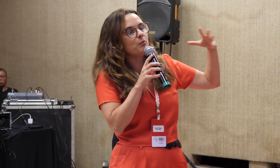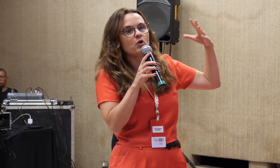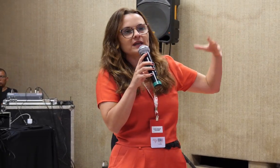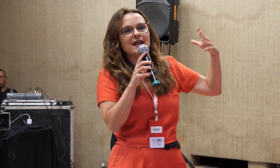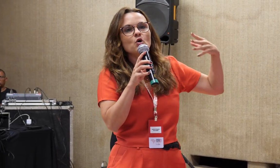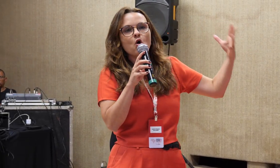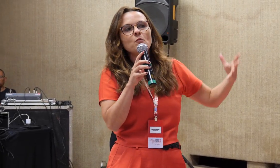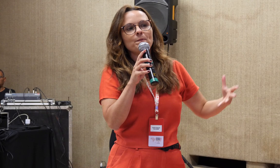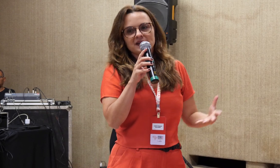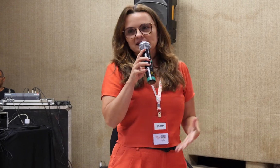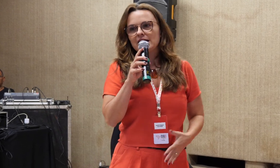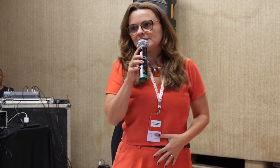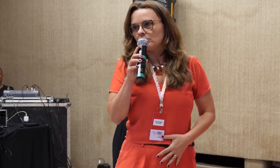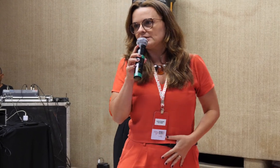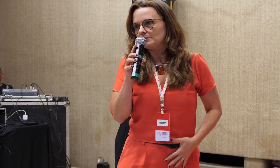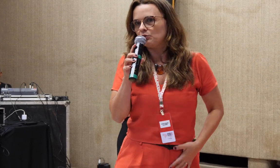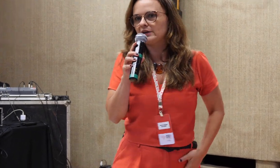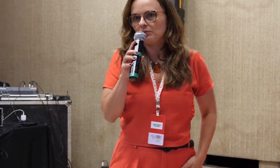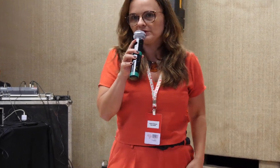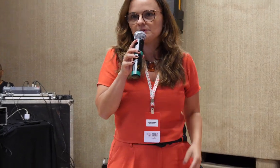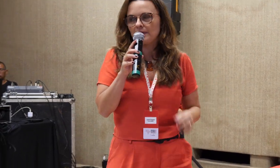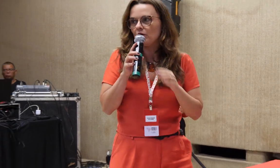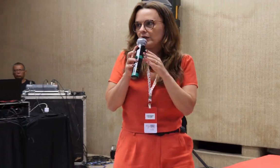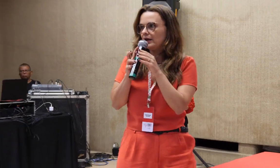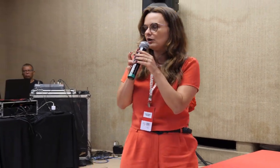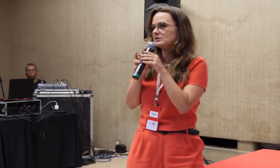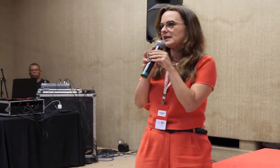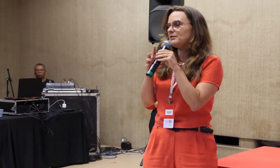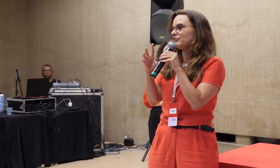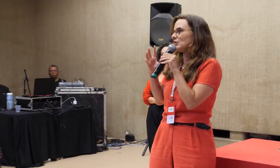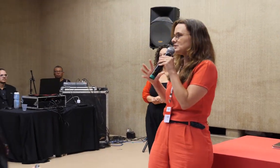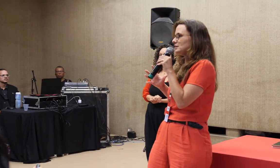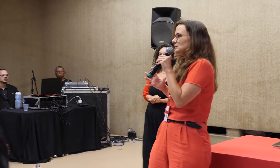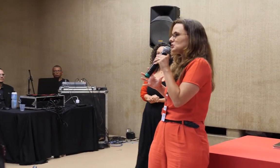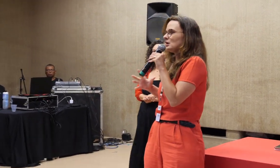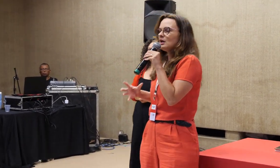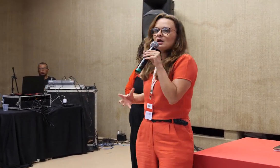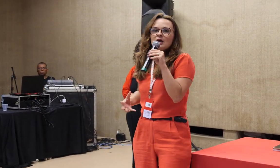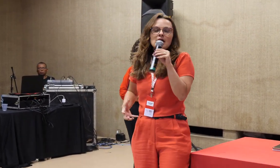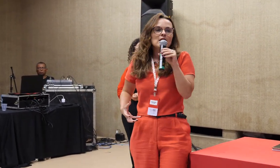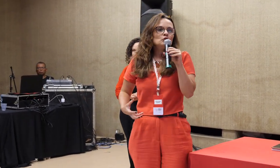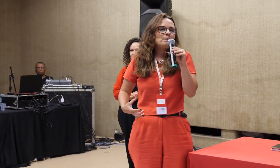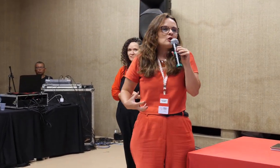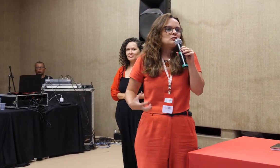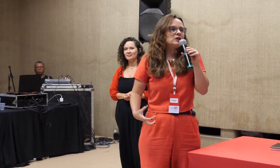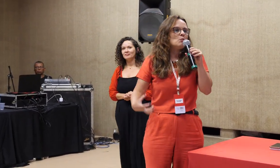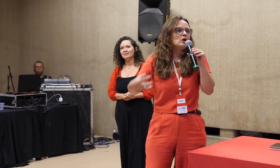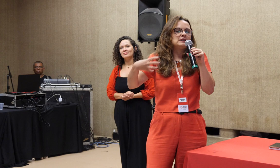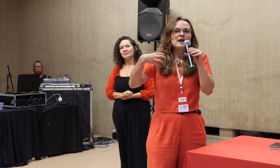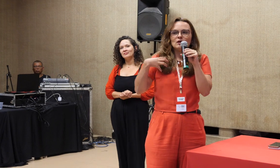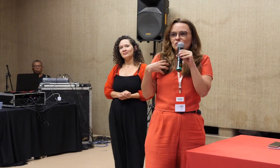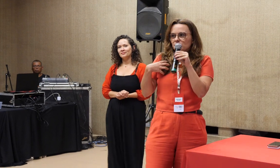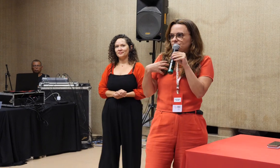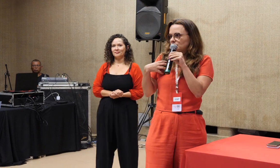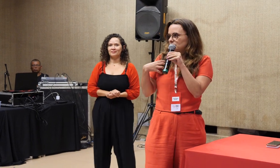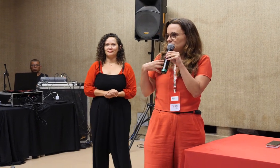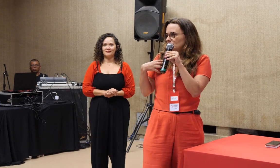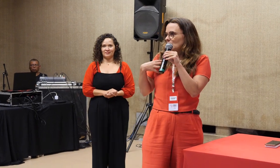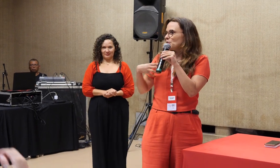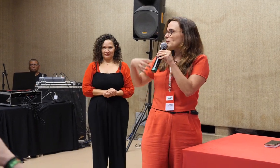assim, por que e como pensar segurança pública municipal? Né? Eu sempre falo o seguinte, eu não posso ter um